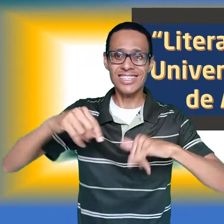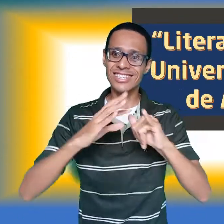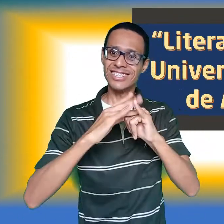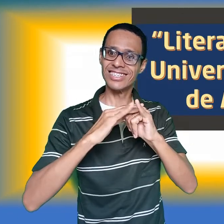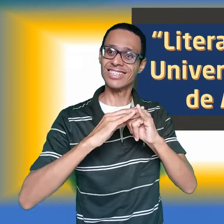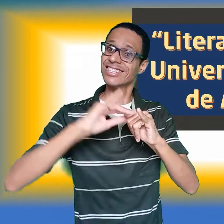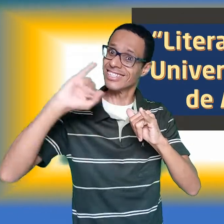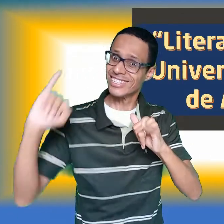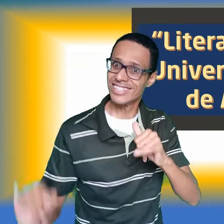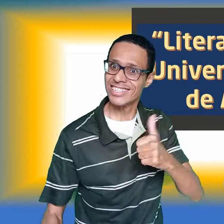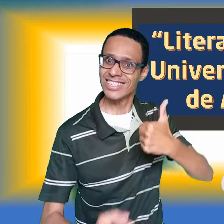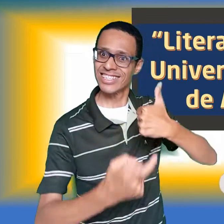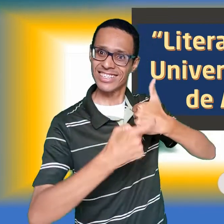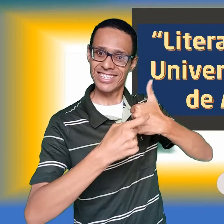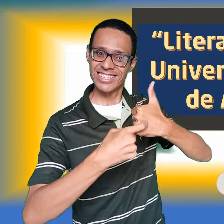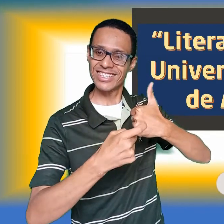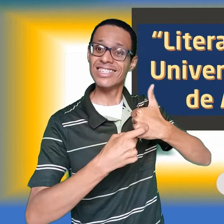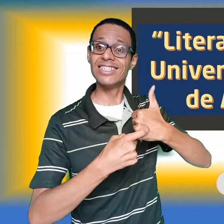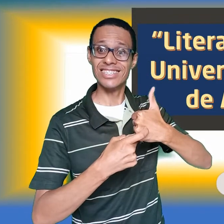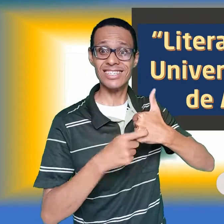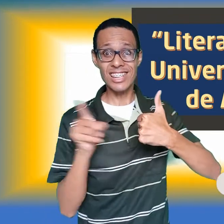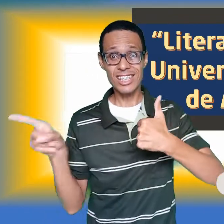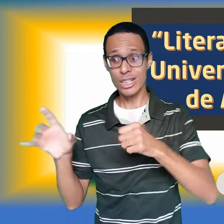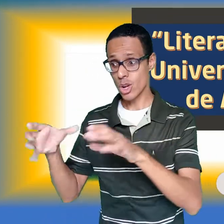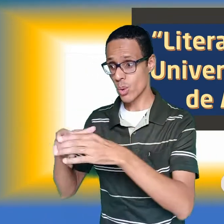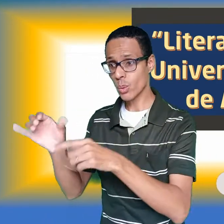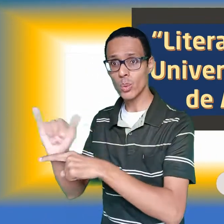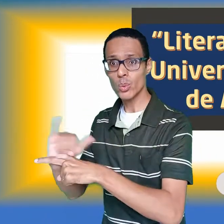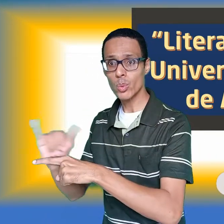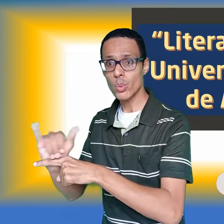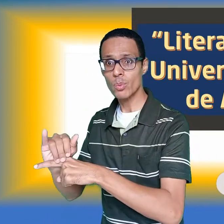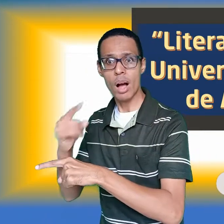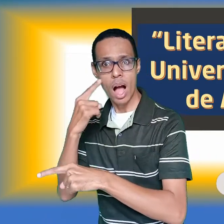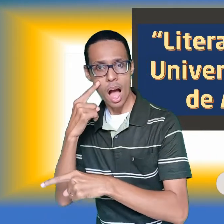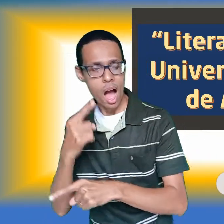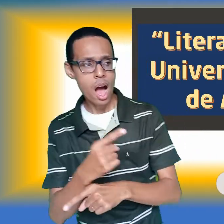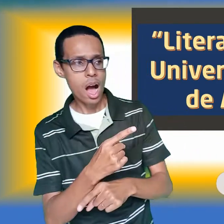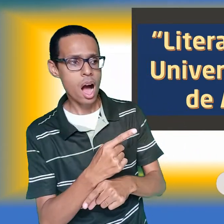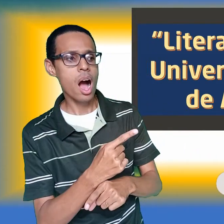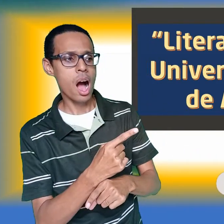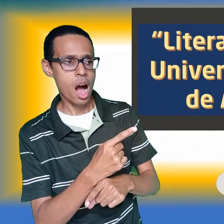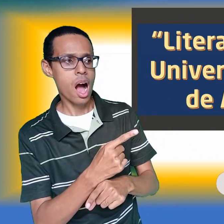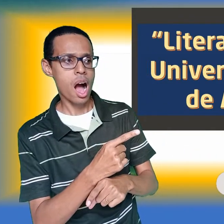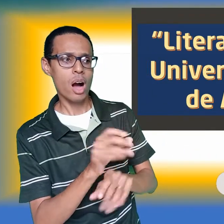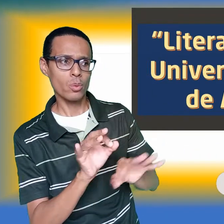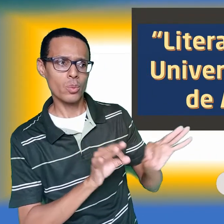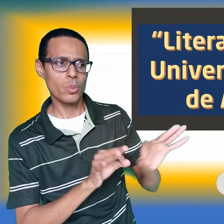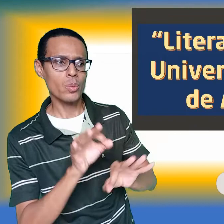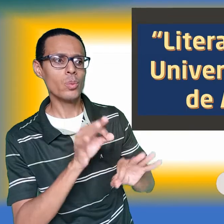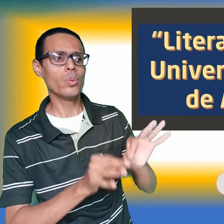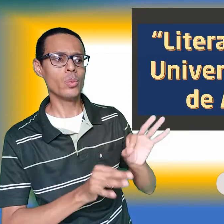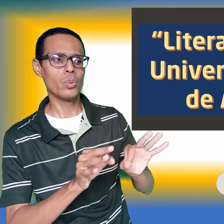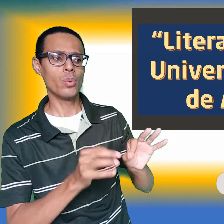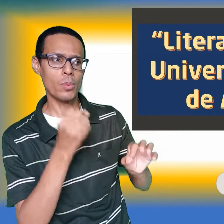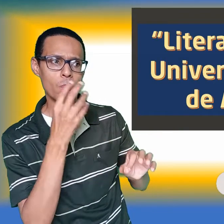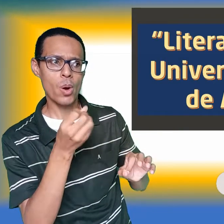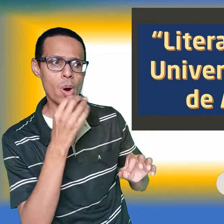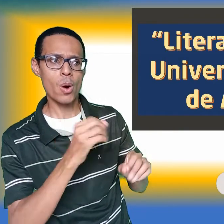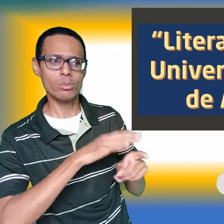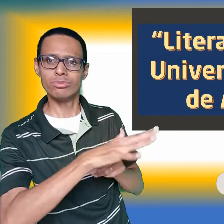canal. Se ainda não fez, já deixe o seu like Libras para fortalecer o canal, assim o YouTube vai